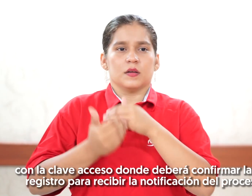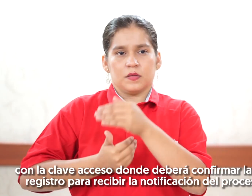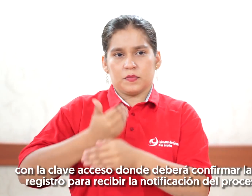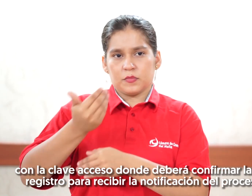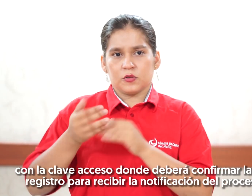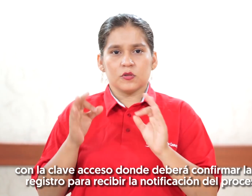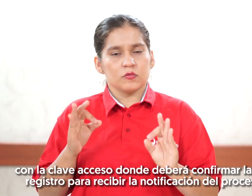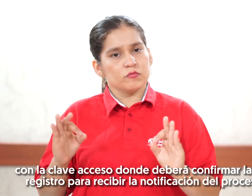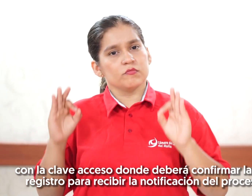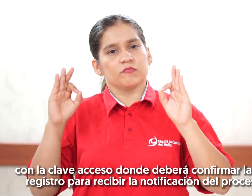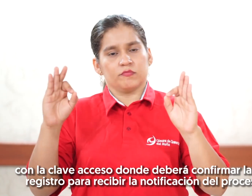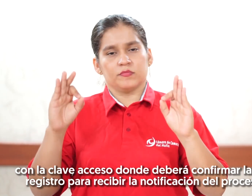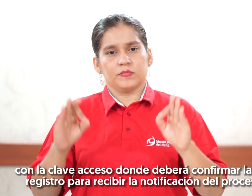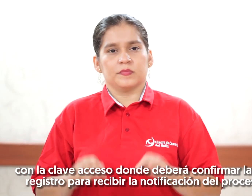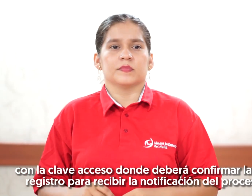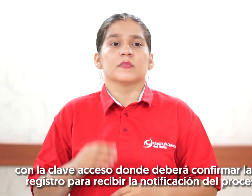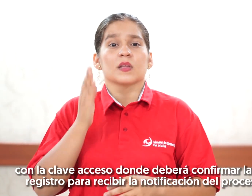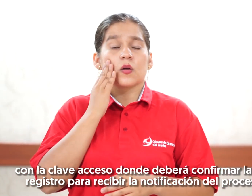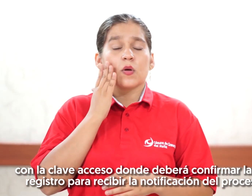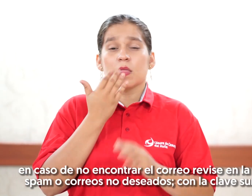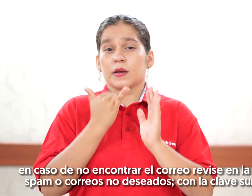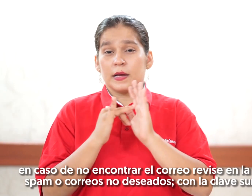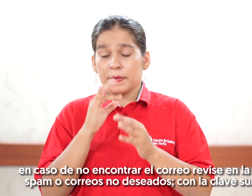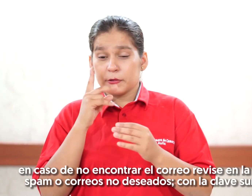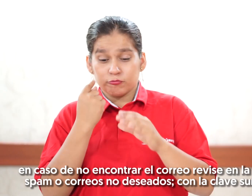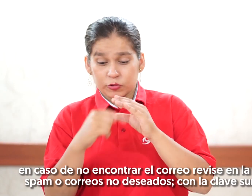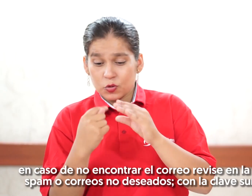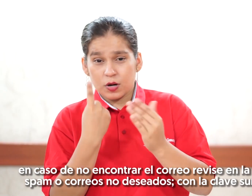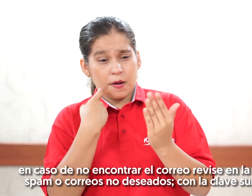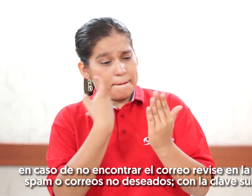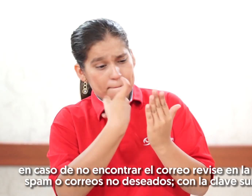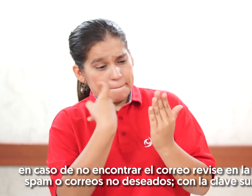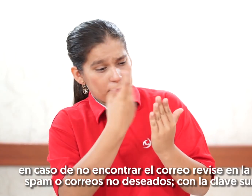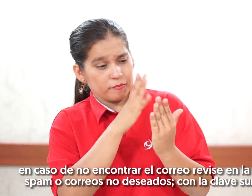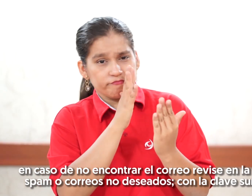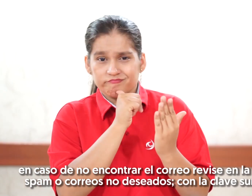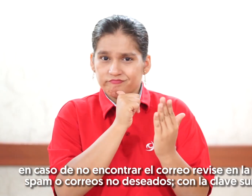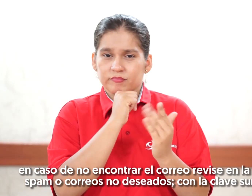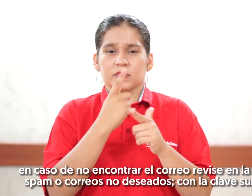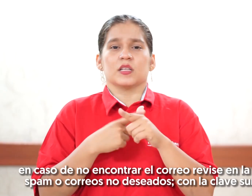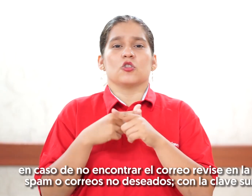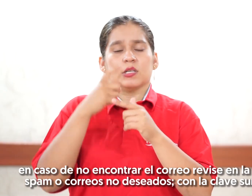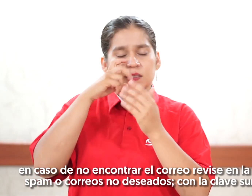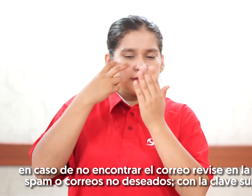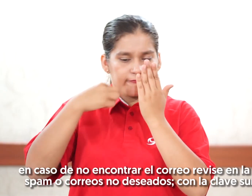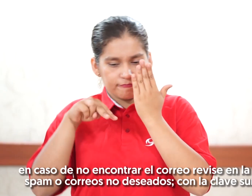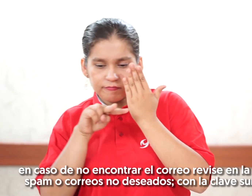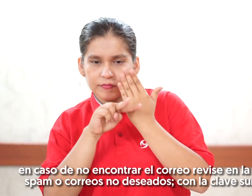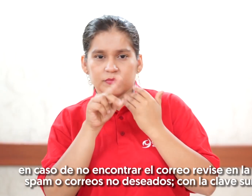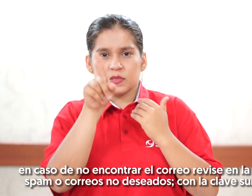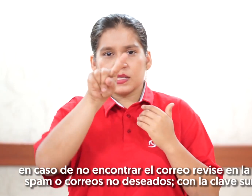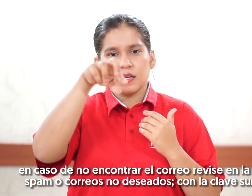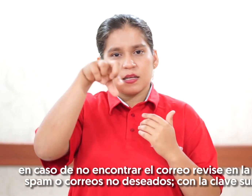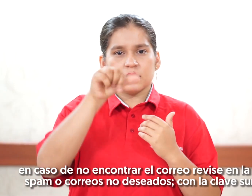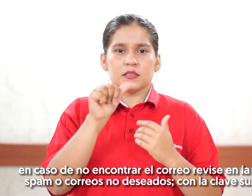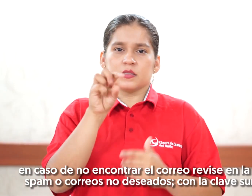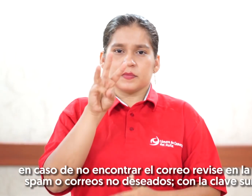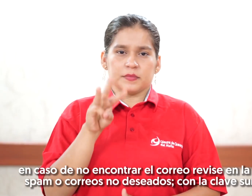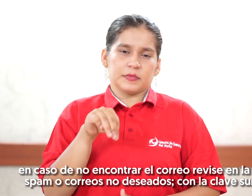notificación del proceso exitoso. En caso de no encontrar el correo, revise en la bandeja de spam o